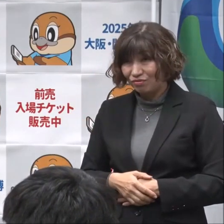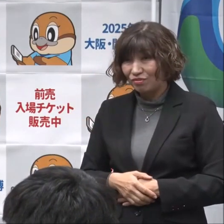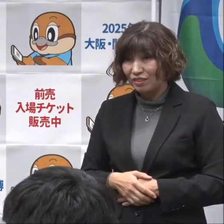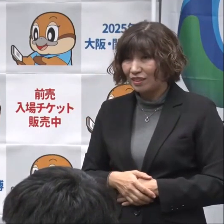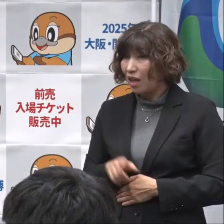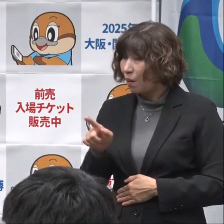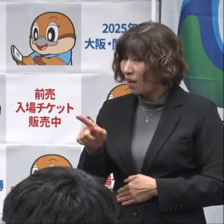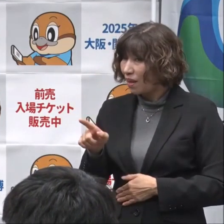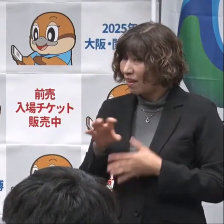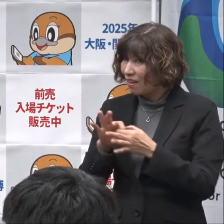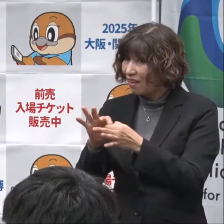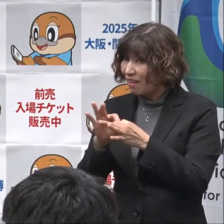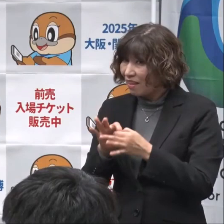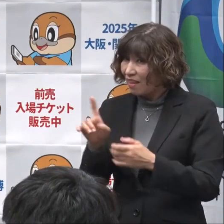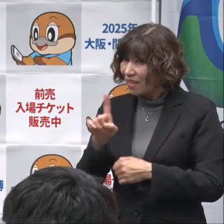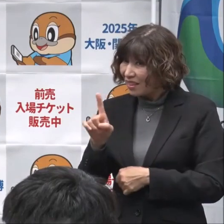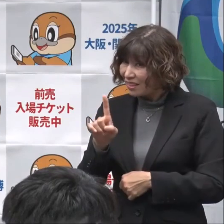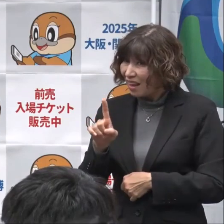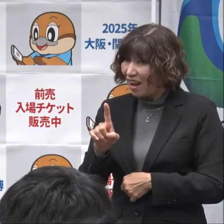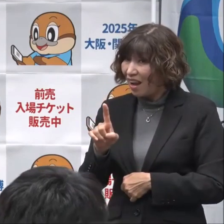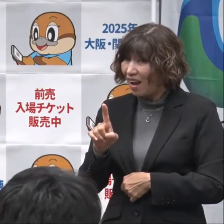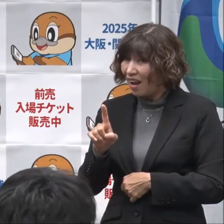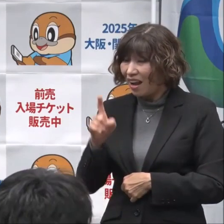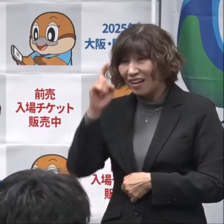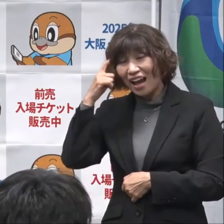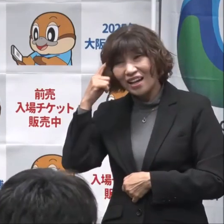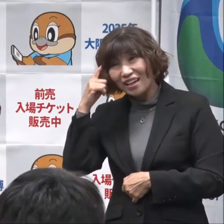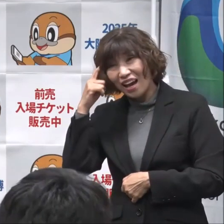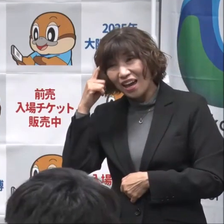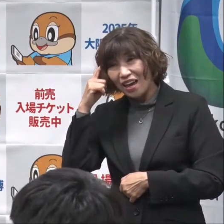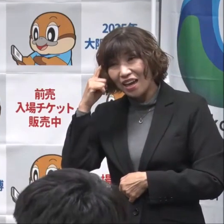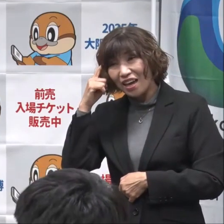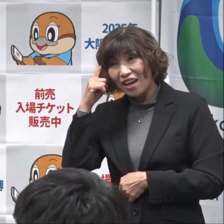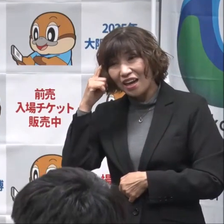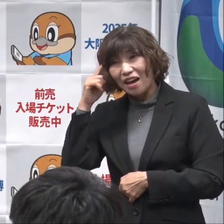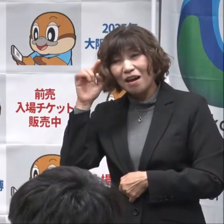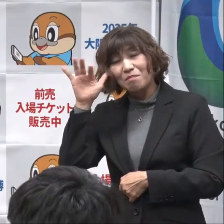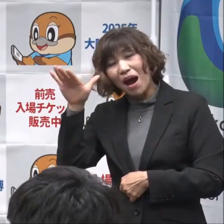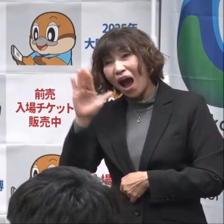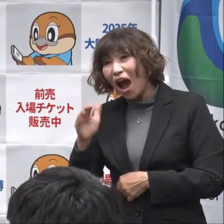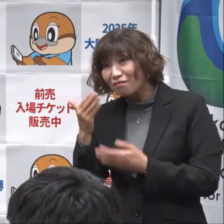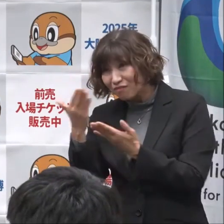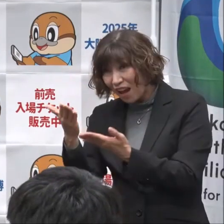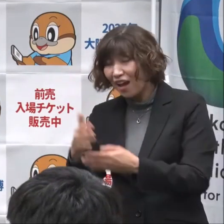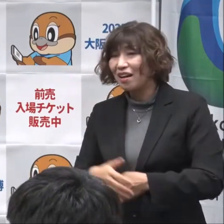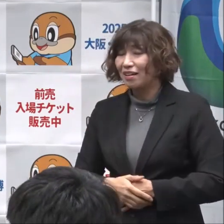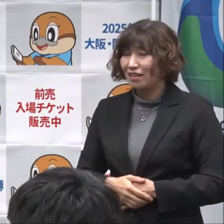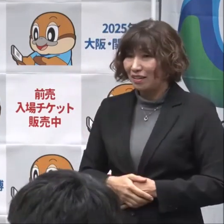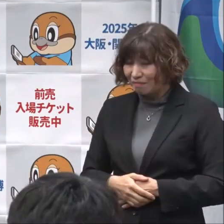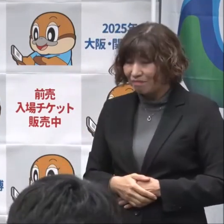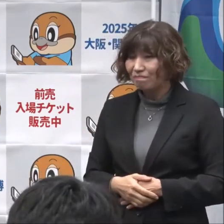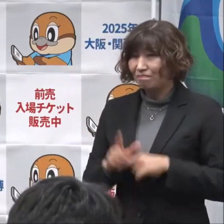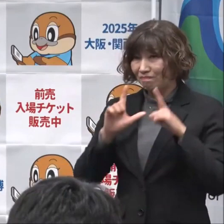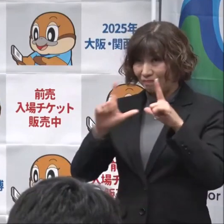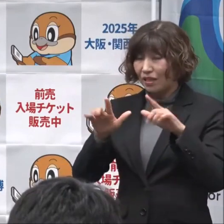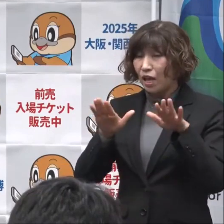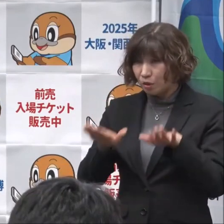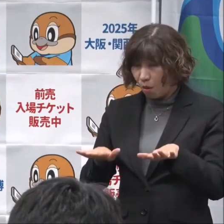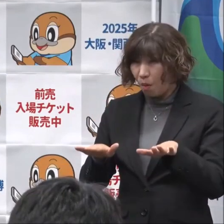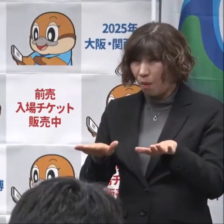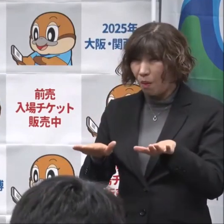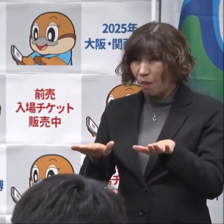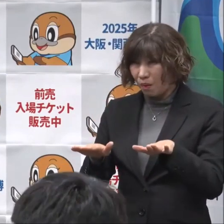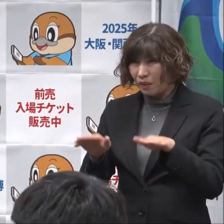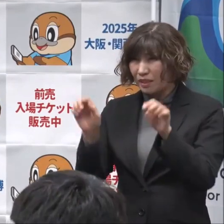何かこう、お考えになられたこととかお願いします。 今日で阪神・淡路大震災